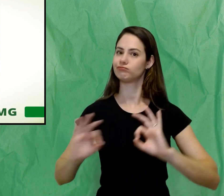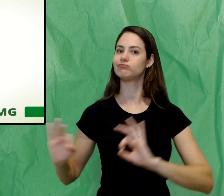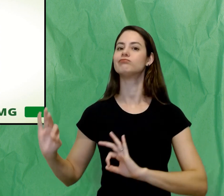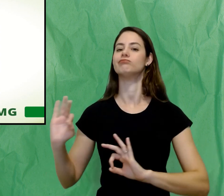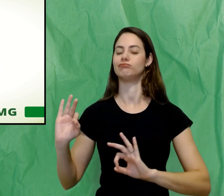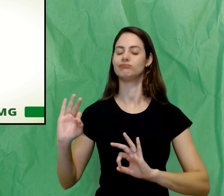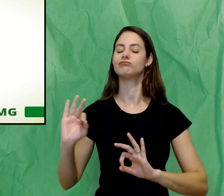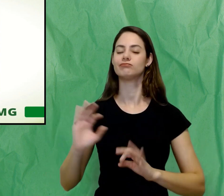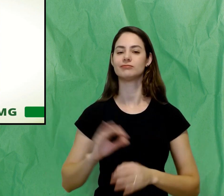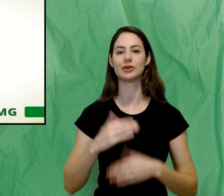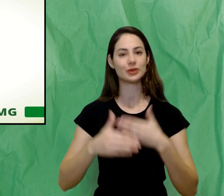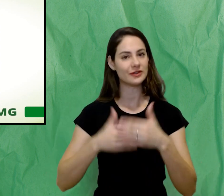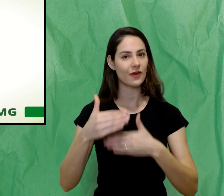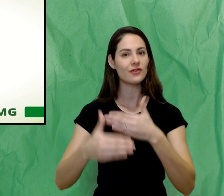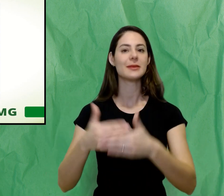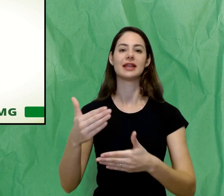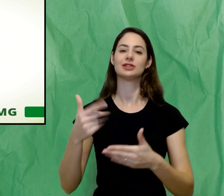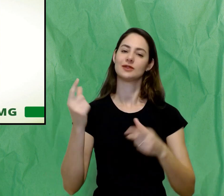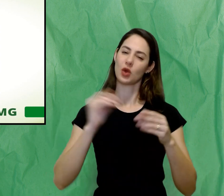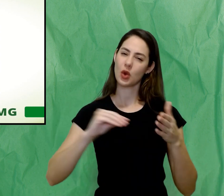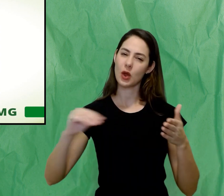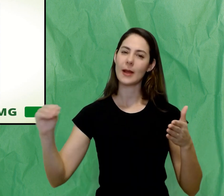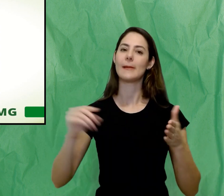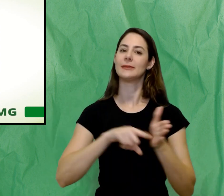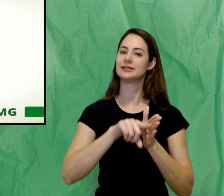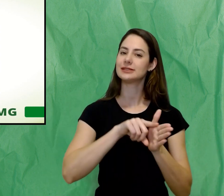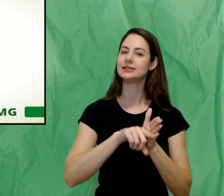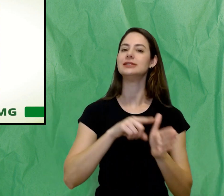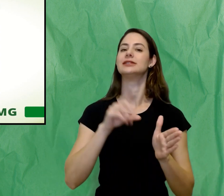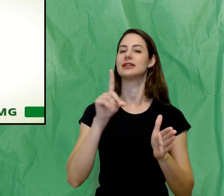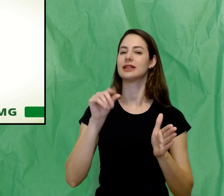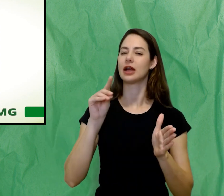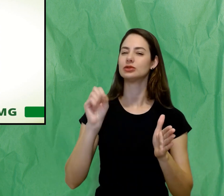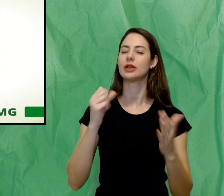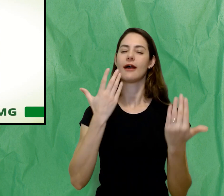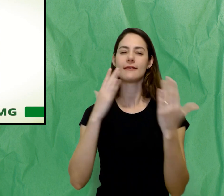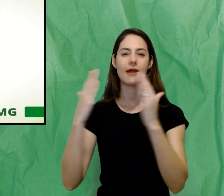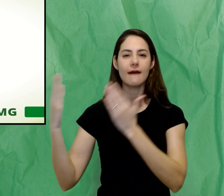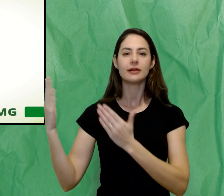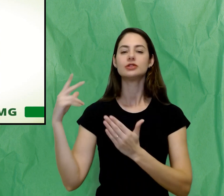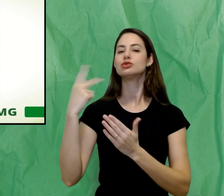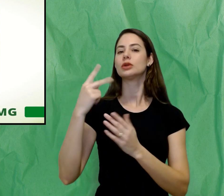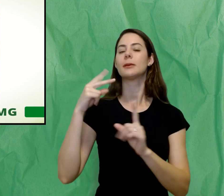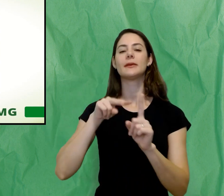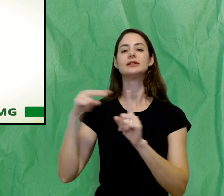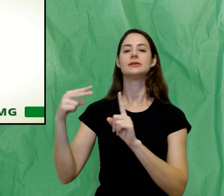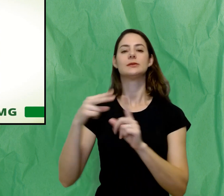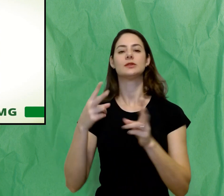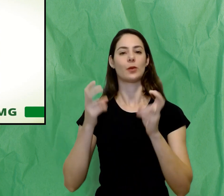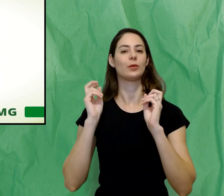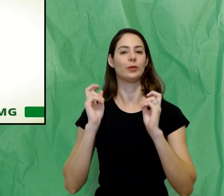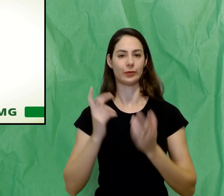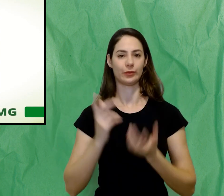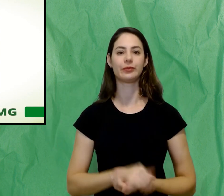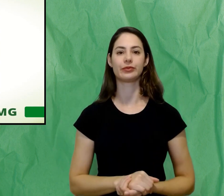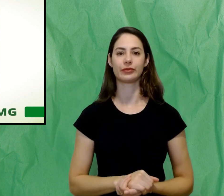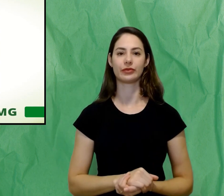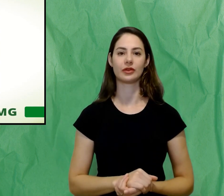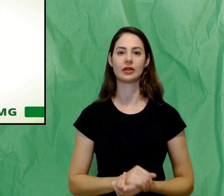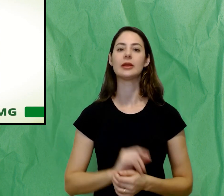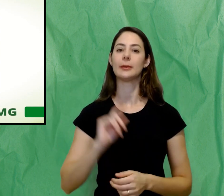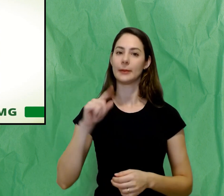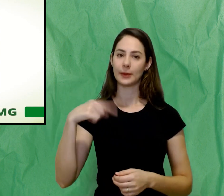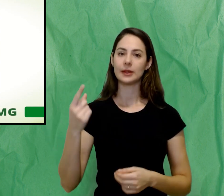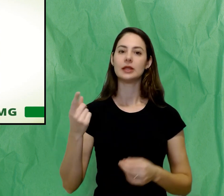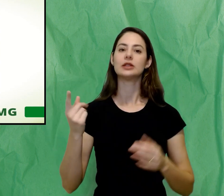o desenvolvimento, onde você vai colocar a pesquisa, os dados, as análises, as percepções. Para que na